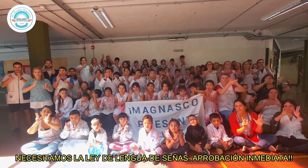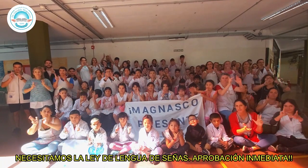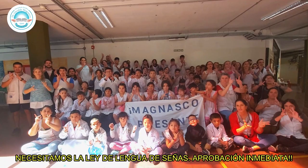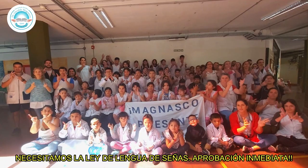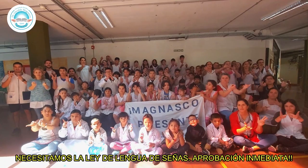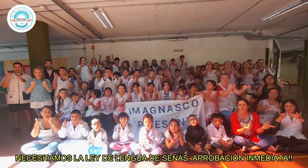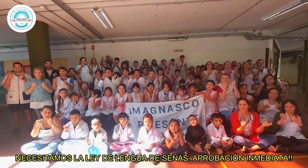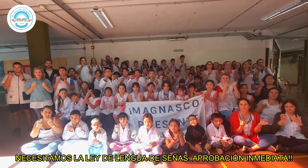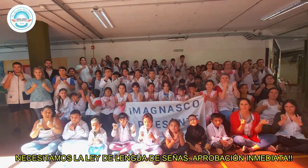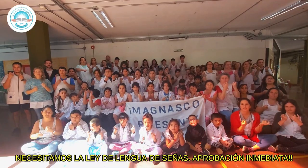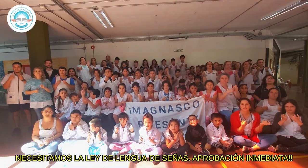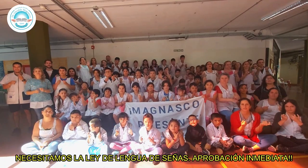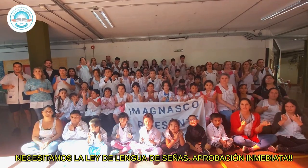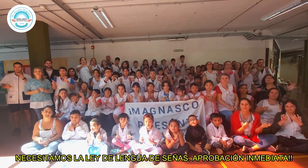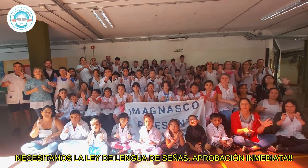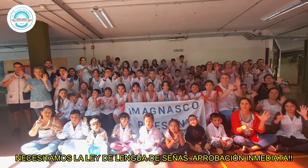Necesitamos la ley de lengua de señas.